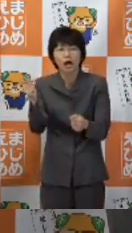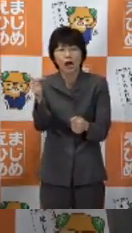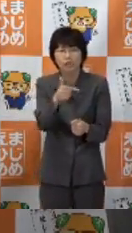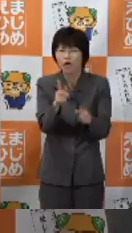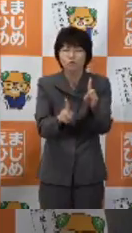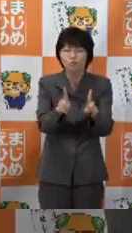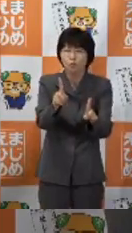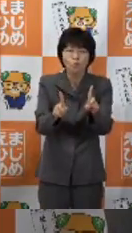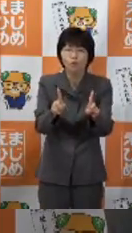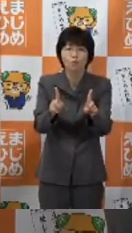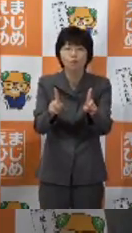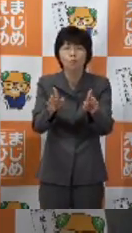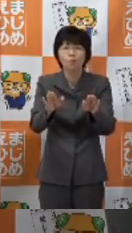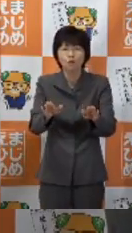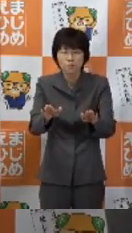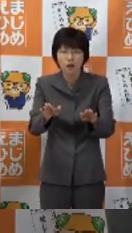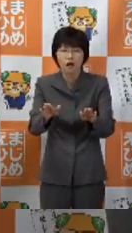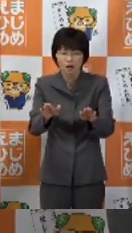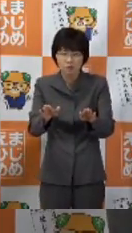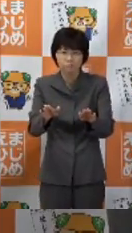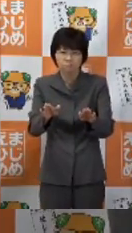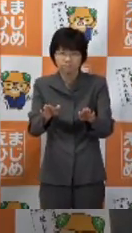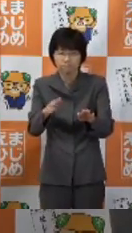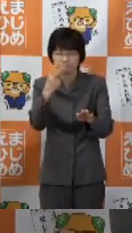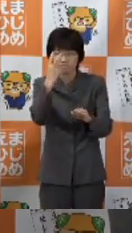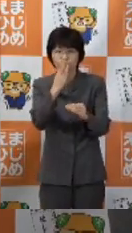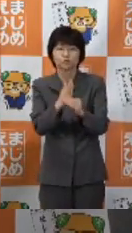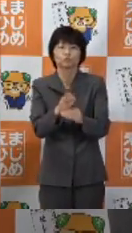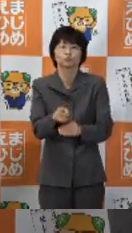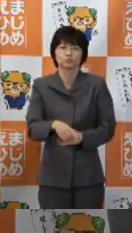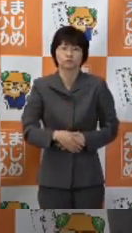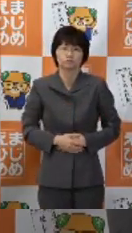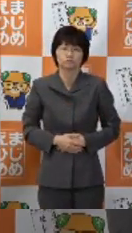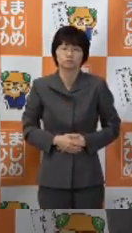イスカー事態収束これは流行る理由